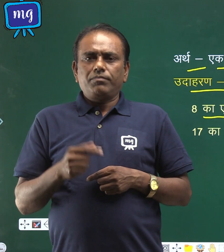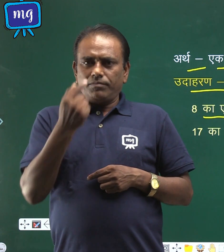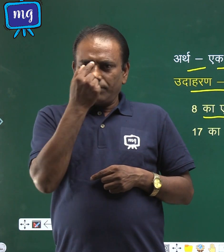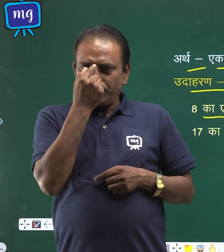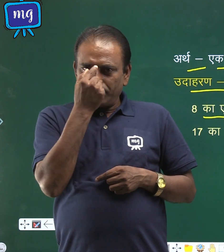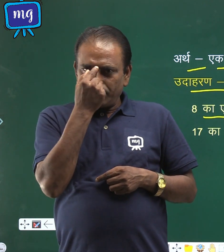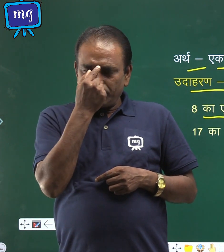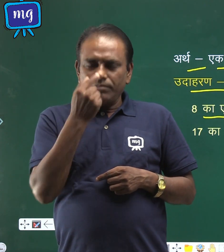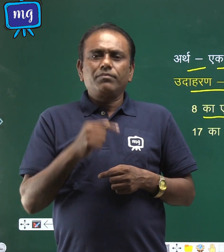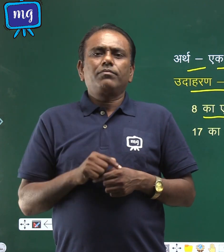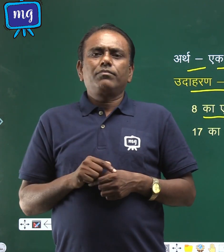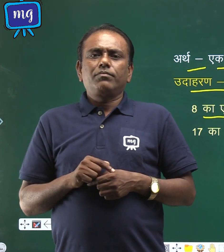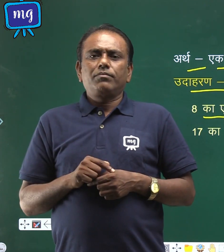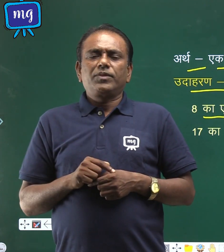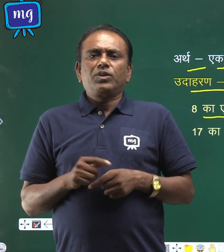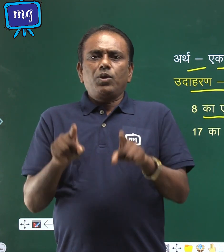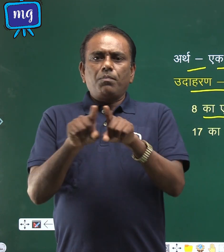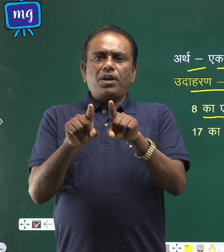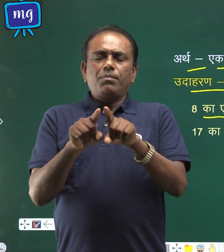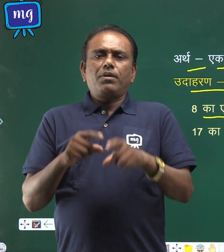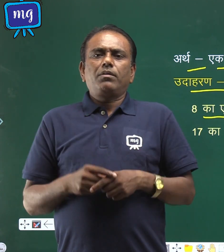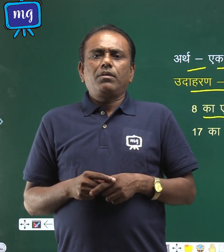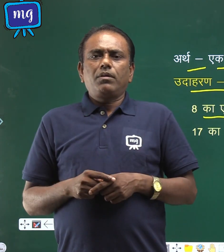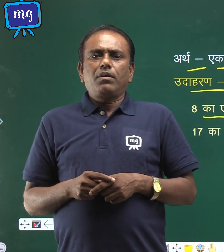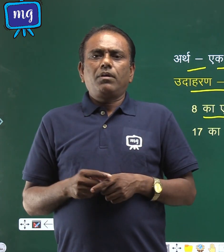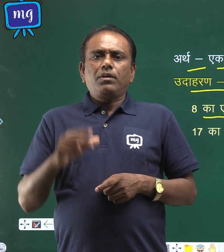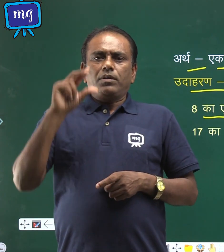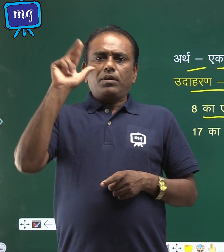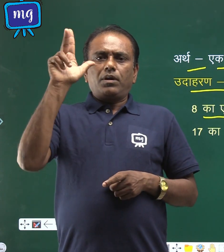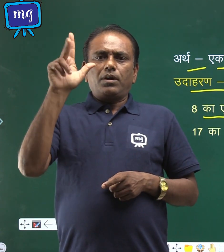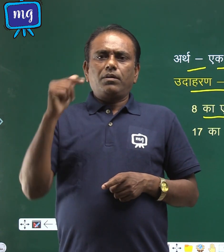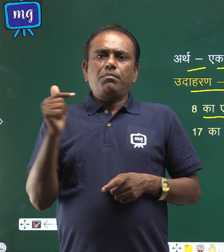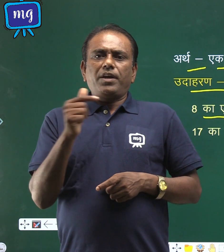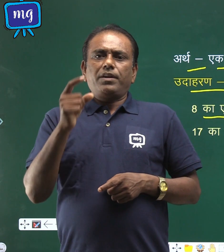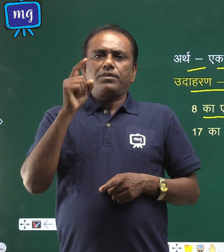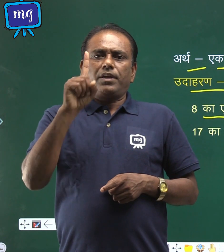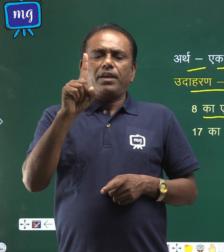बिंदु लगा देंगे बराबर 8 माइनस 1